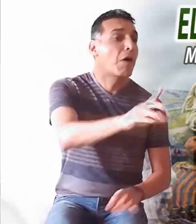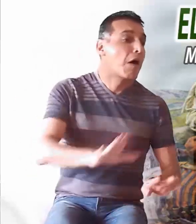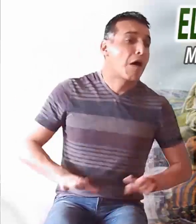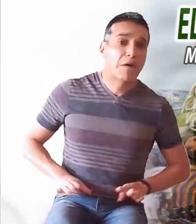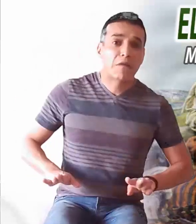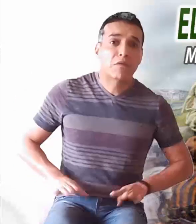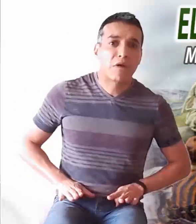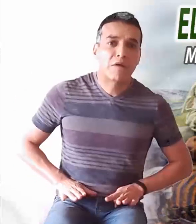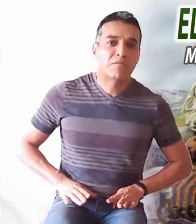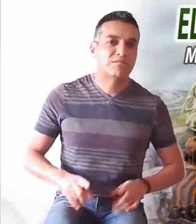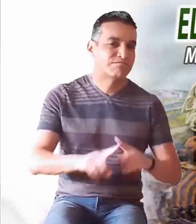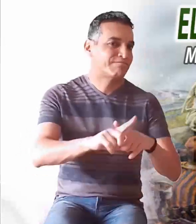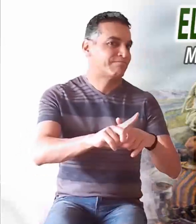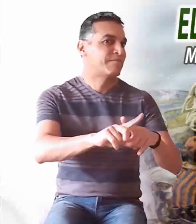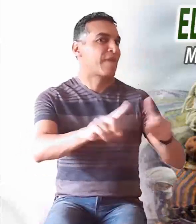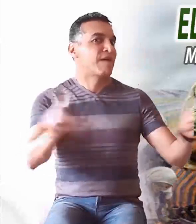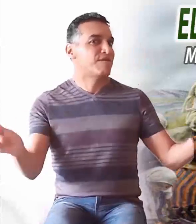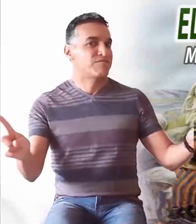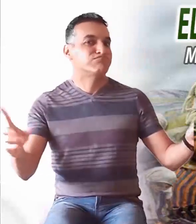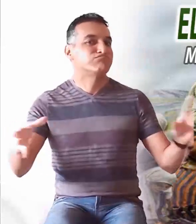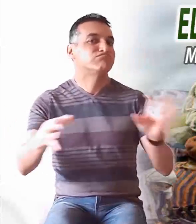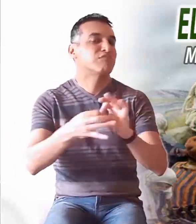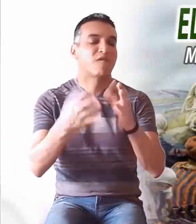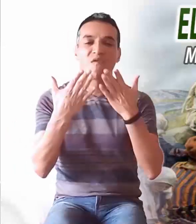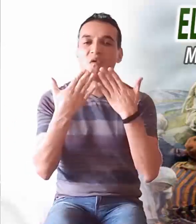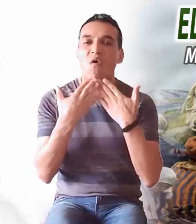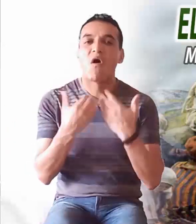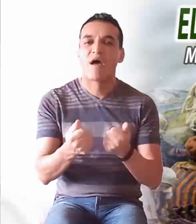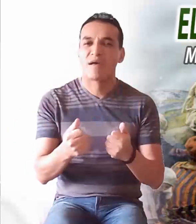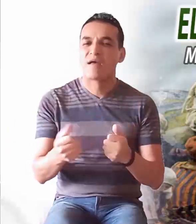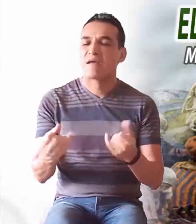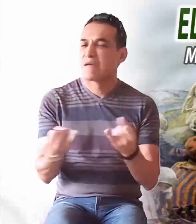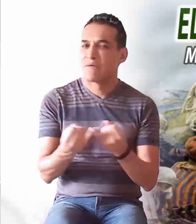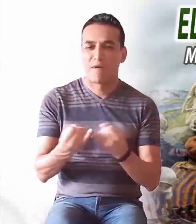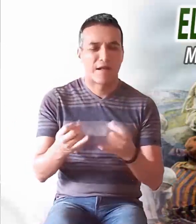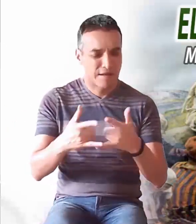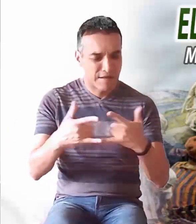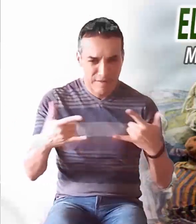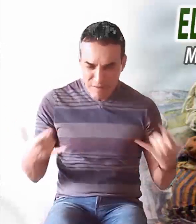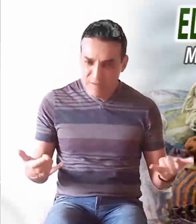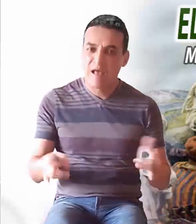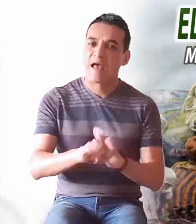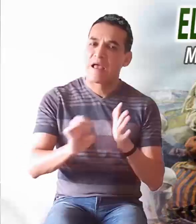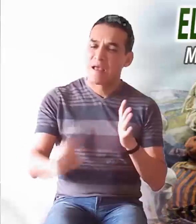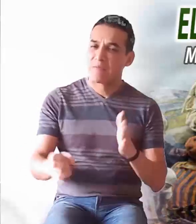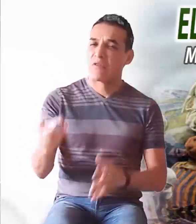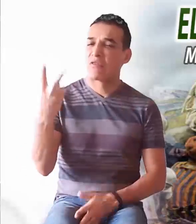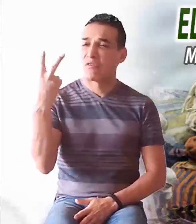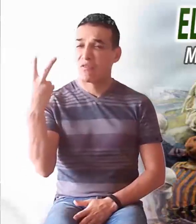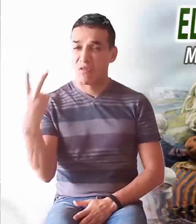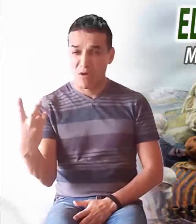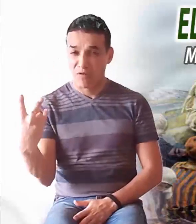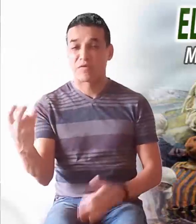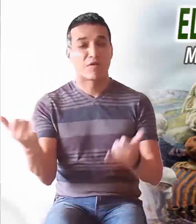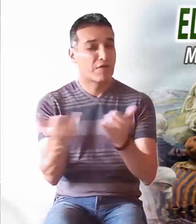frutos. Es una historia antigua y que se renueva constantemente. Con dos